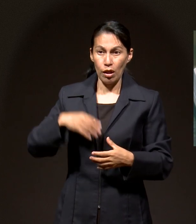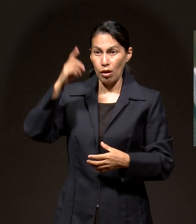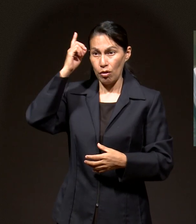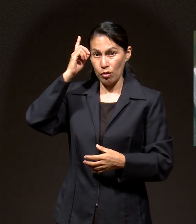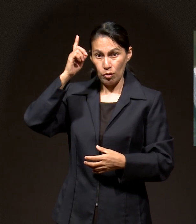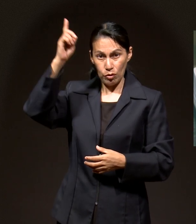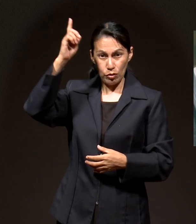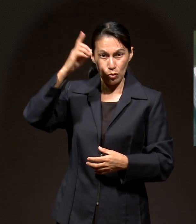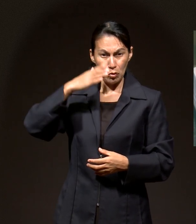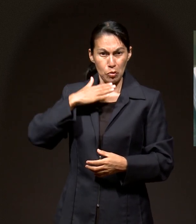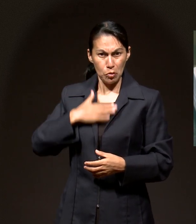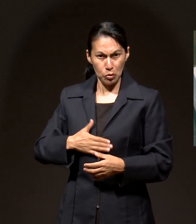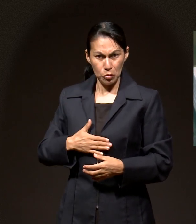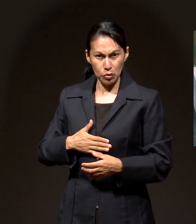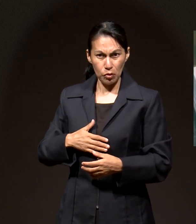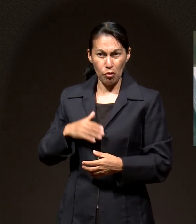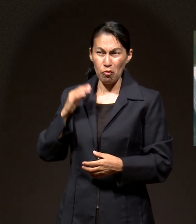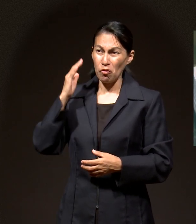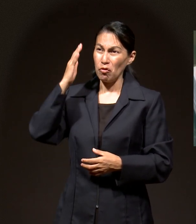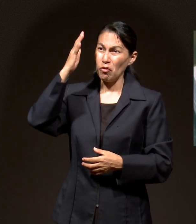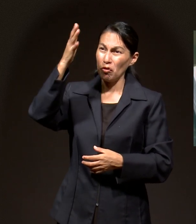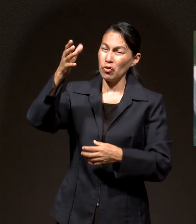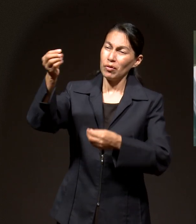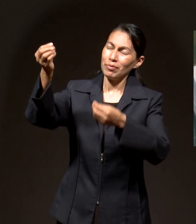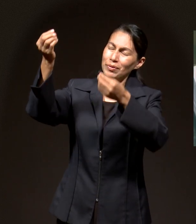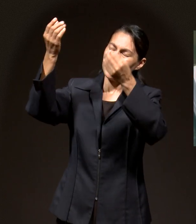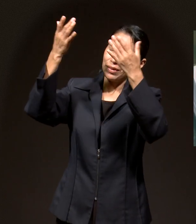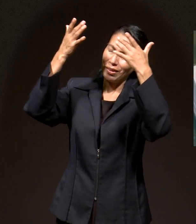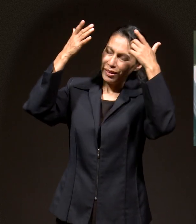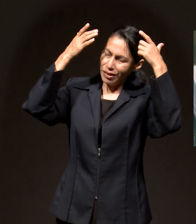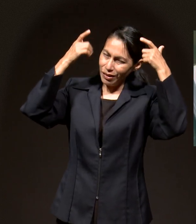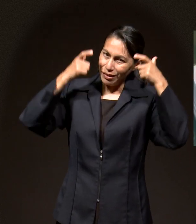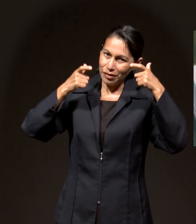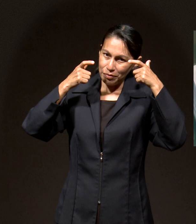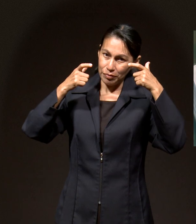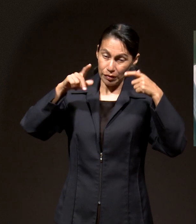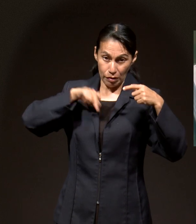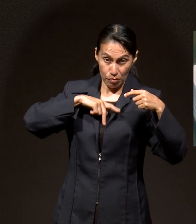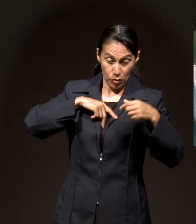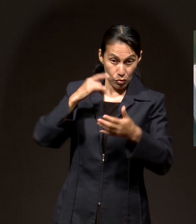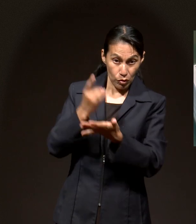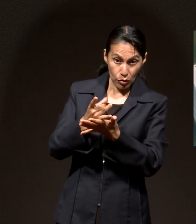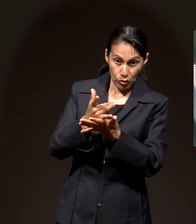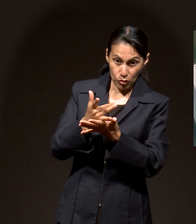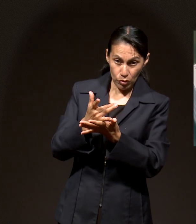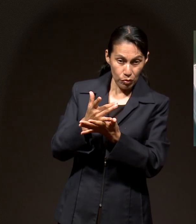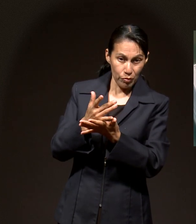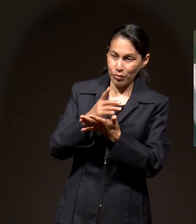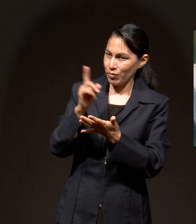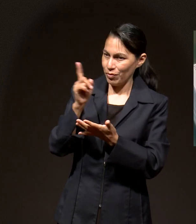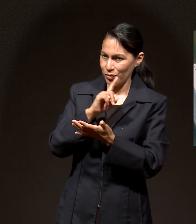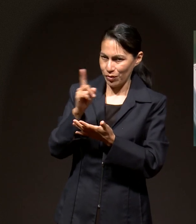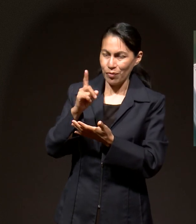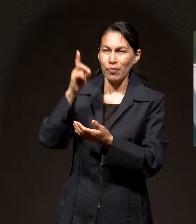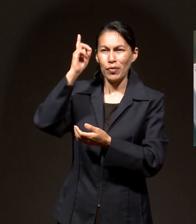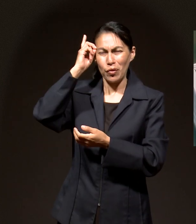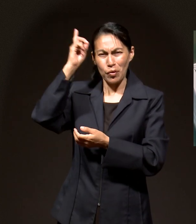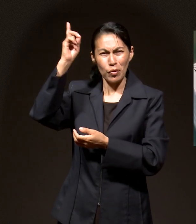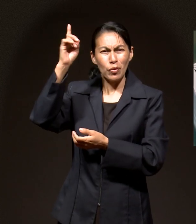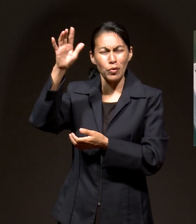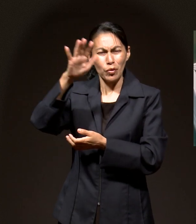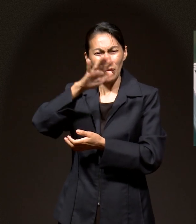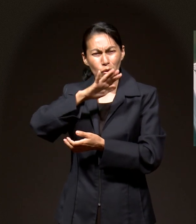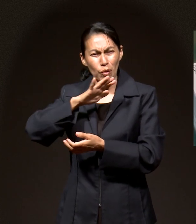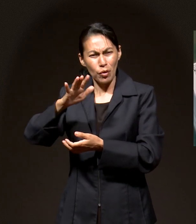Señor, juez justo, en aquel día, y no solo a mí, sino a todos los que aman su venida. Y el versículo